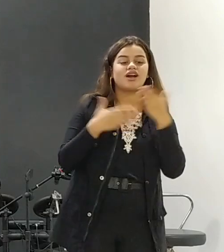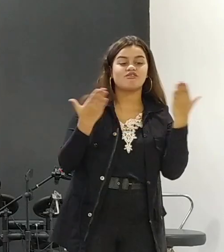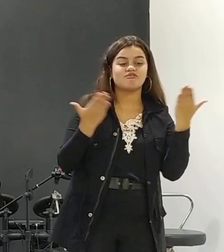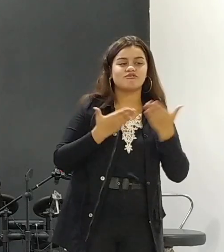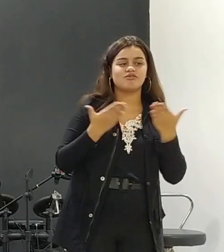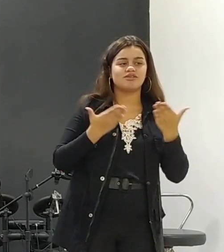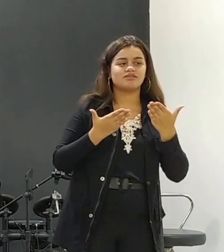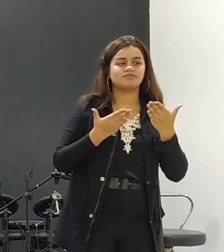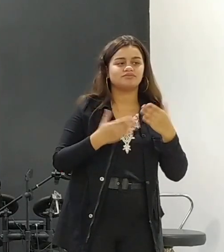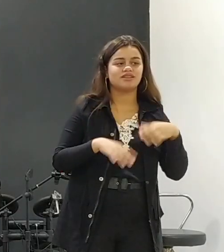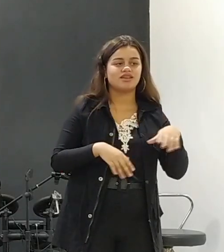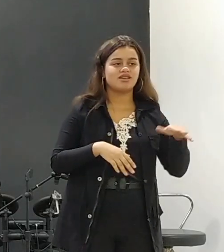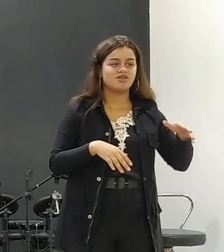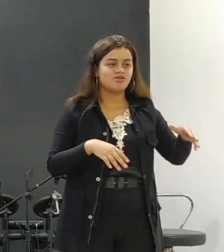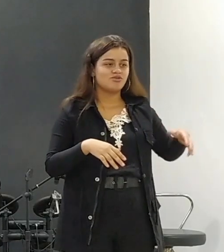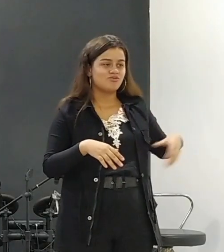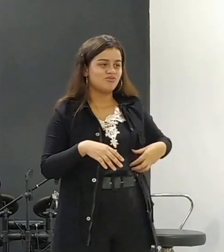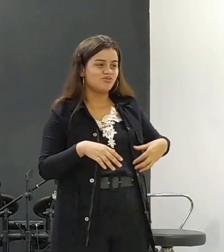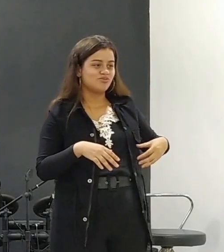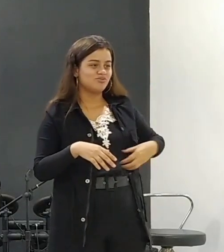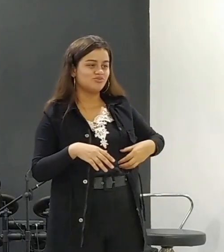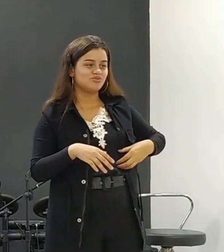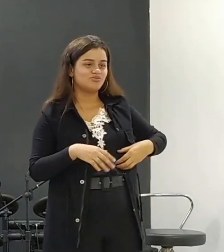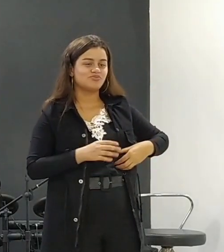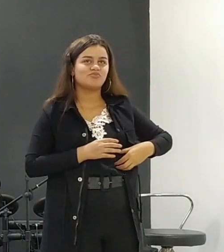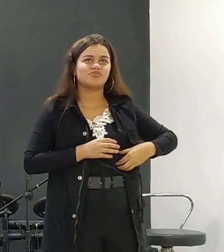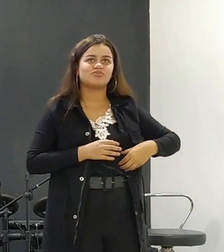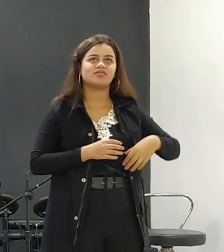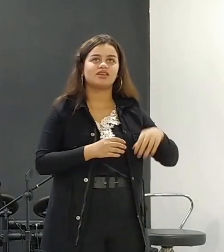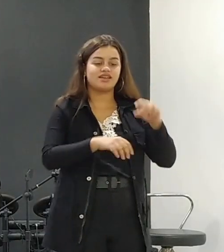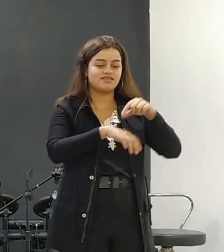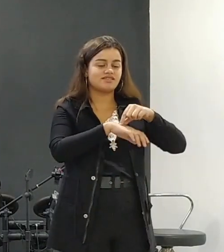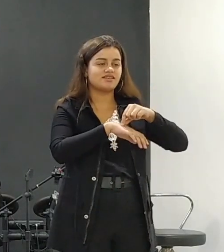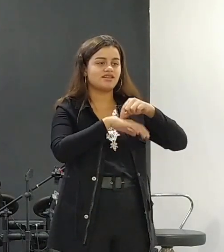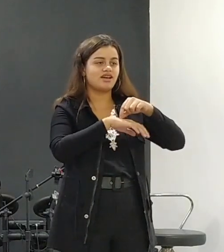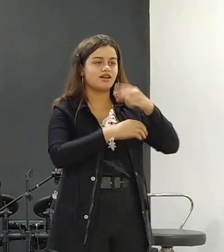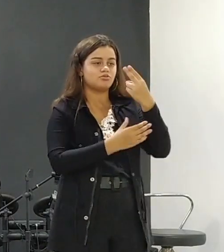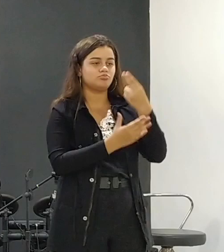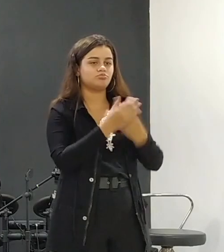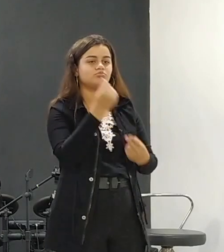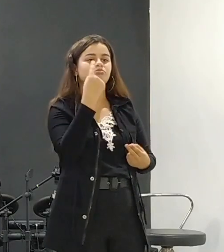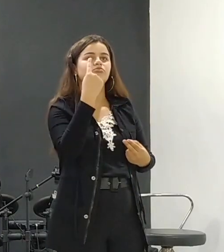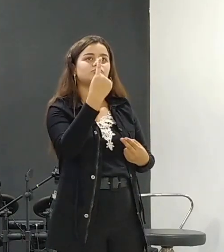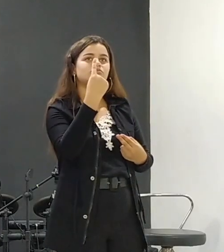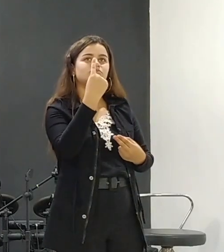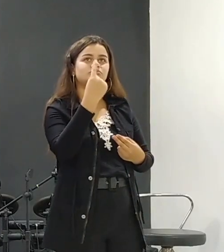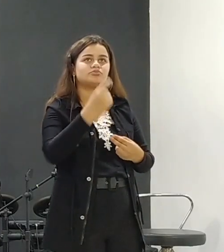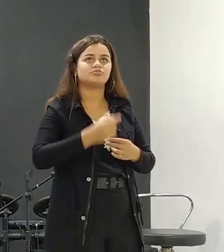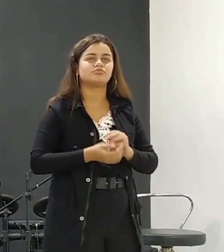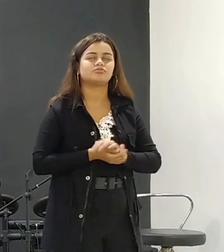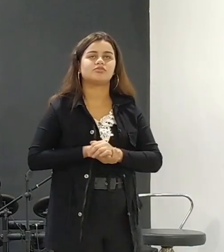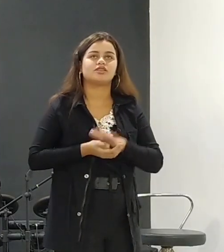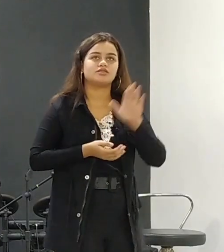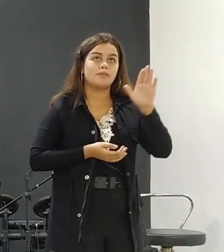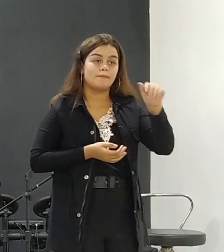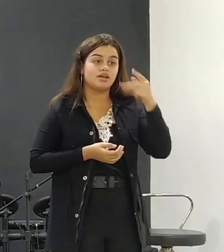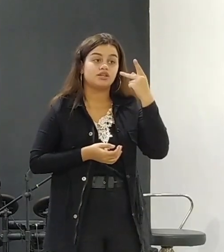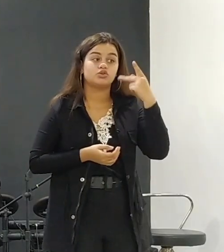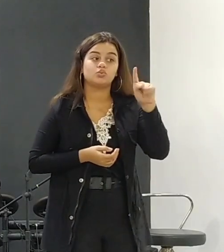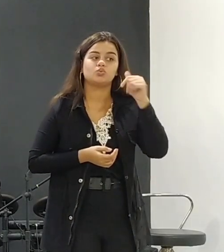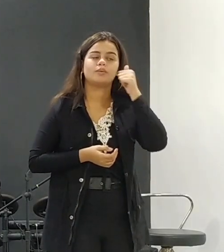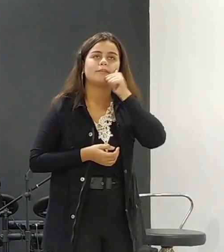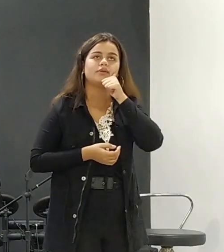Essa agora é osso dos meus ossos, carne da minha carne, e esta será chamada mulher, por conta do homem que